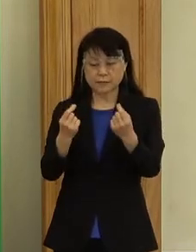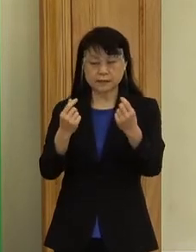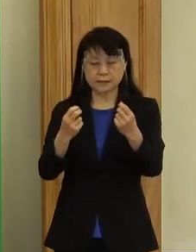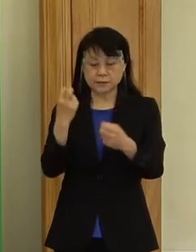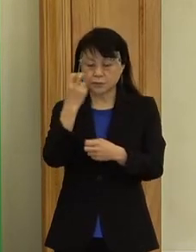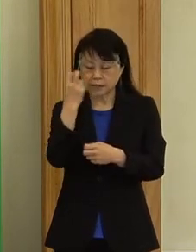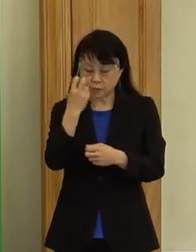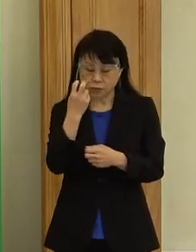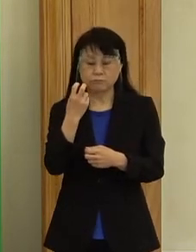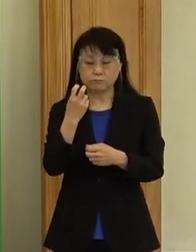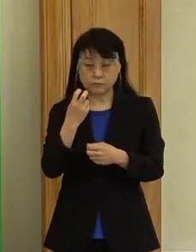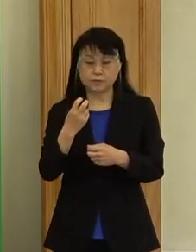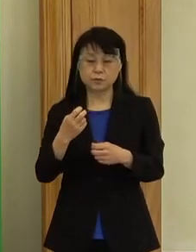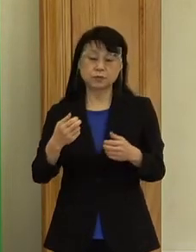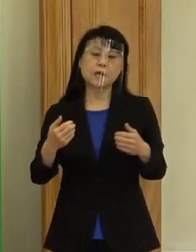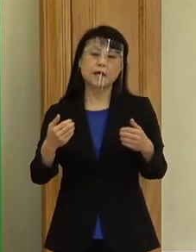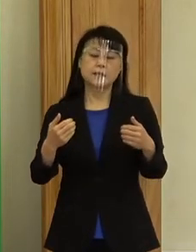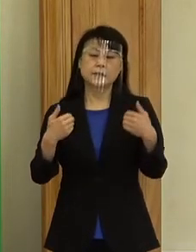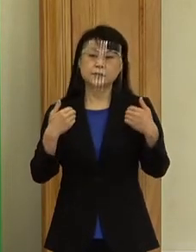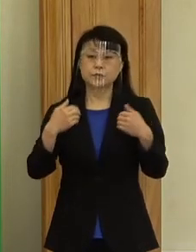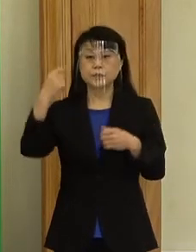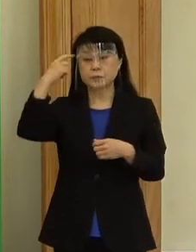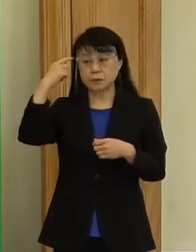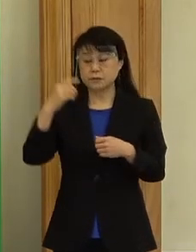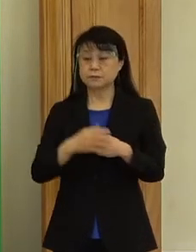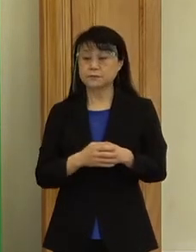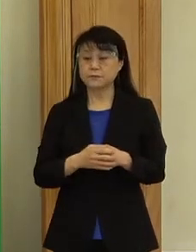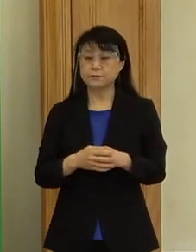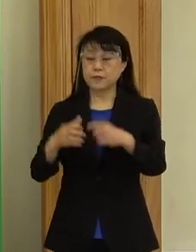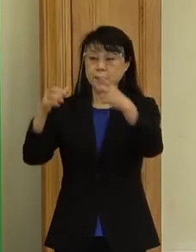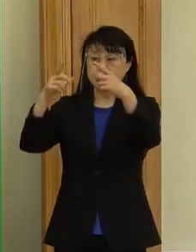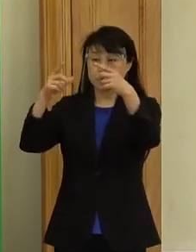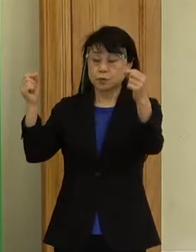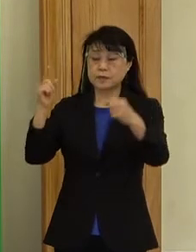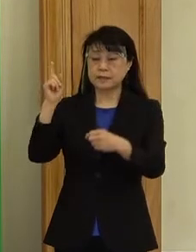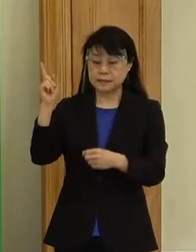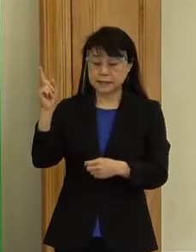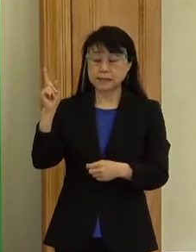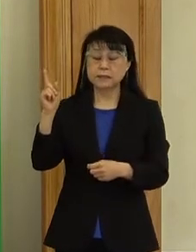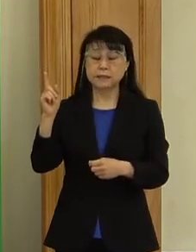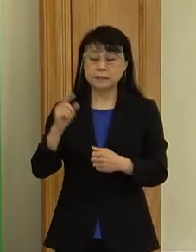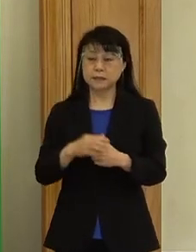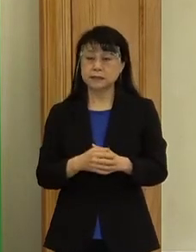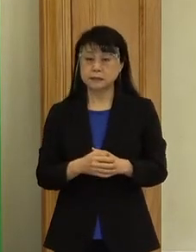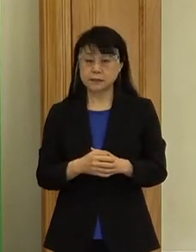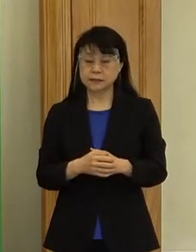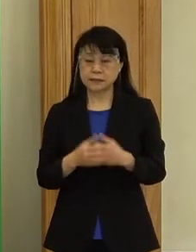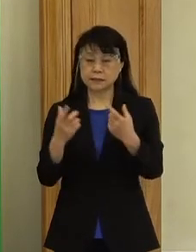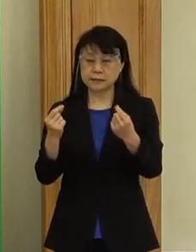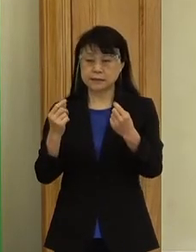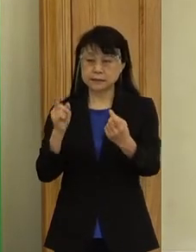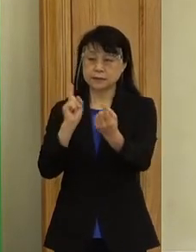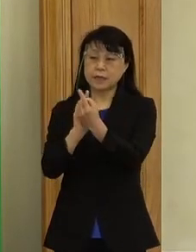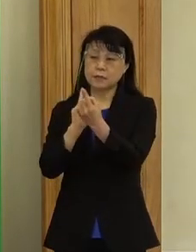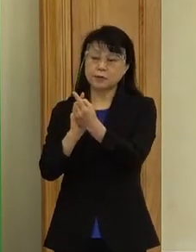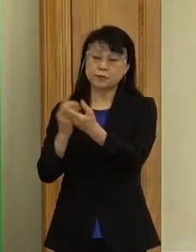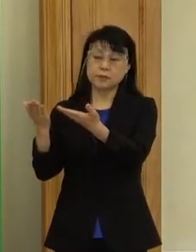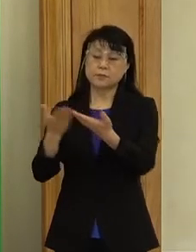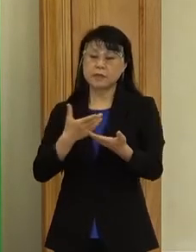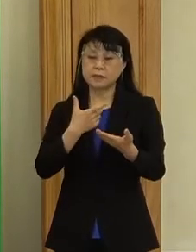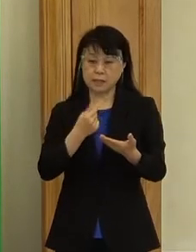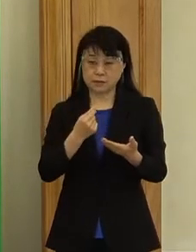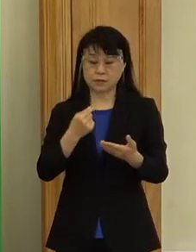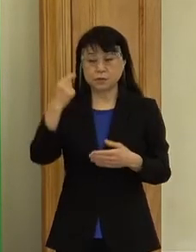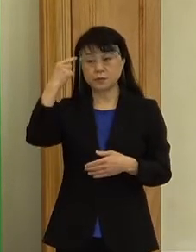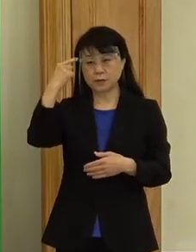だというふうに考えています。まあ、やっぱりそのあたりはやっぱり国に、まあ、しっかりと対応していただきたいことだと思